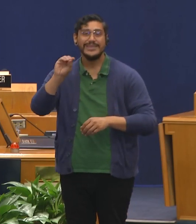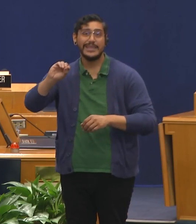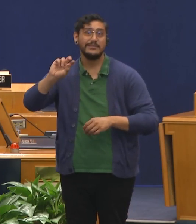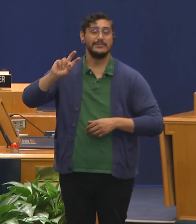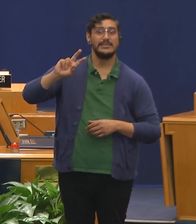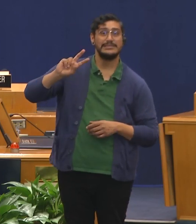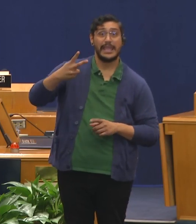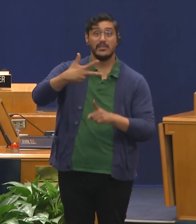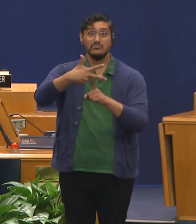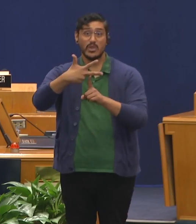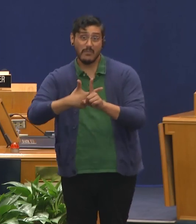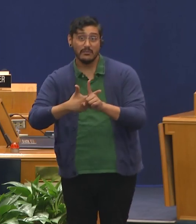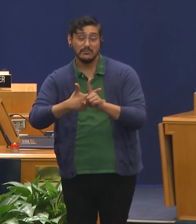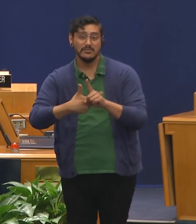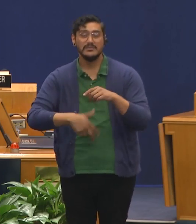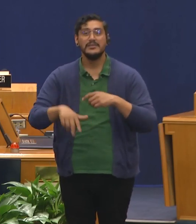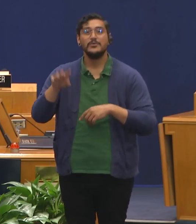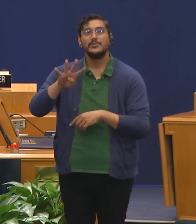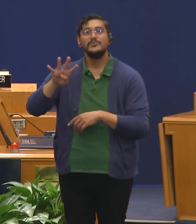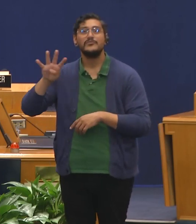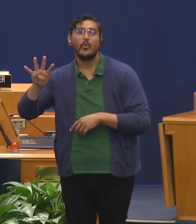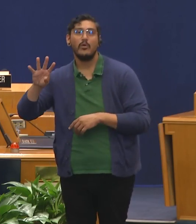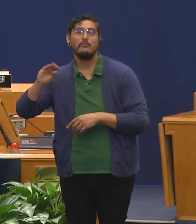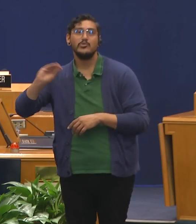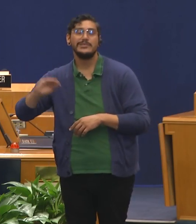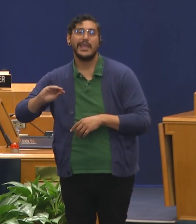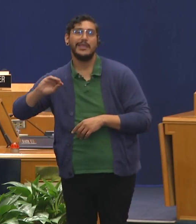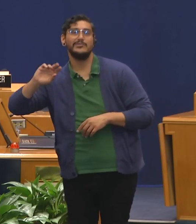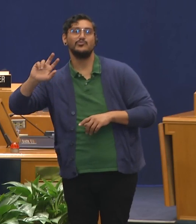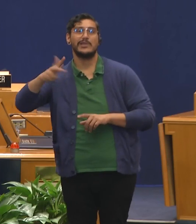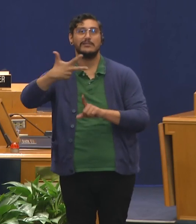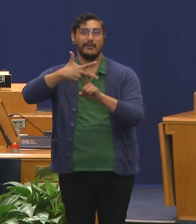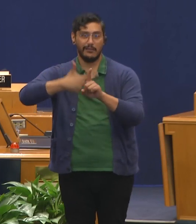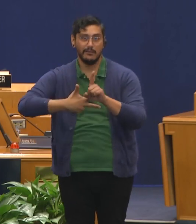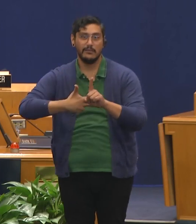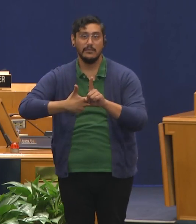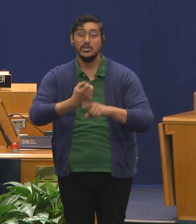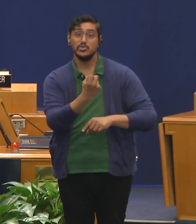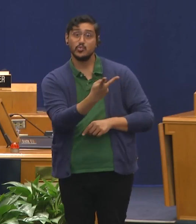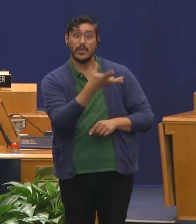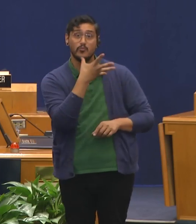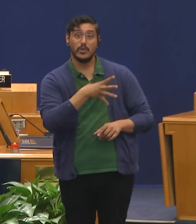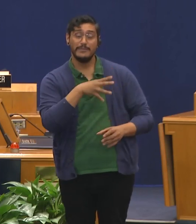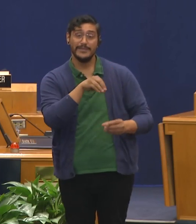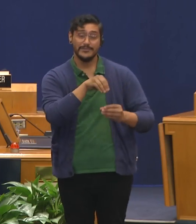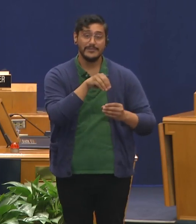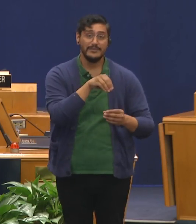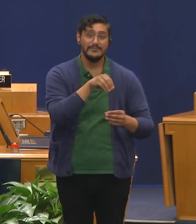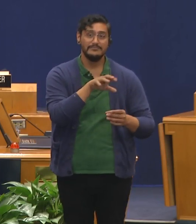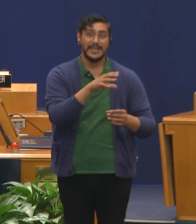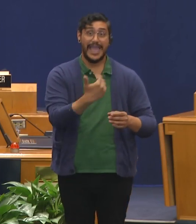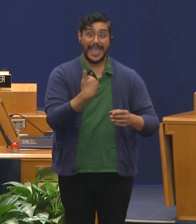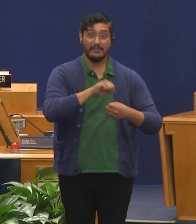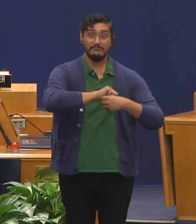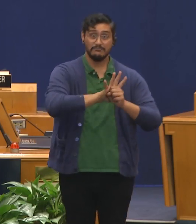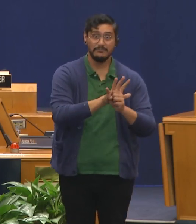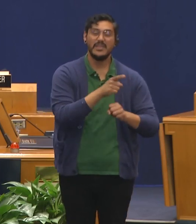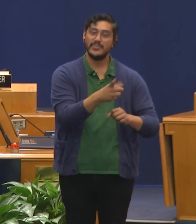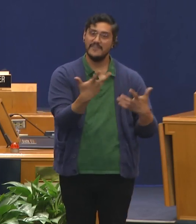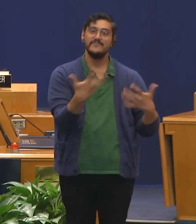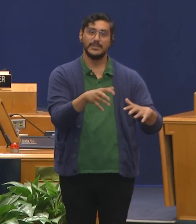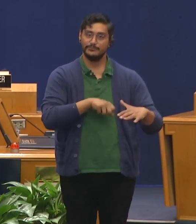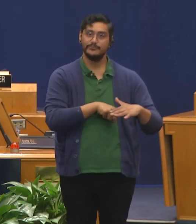y 34% en su tercer trimestre. 12 mujeres con COVID-19 ya tuvieron un parto vivo.